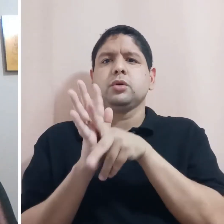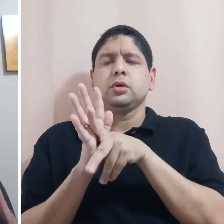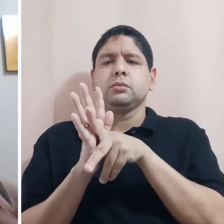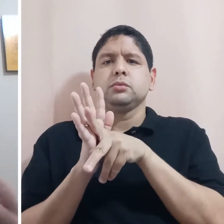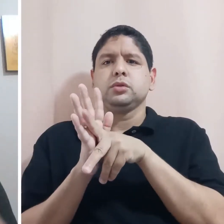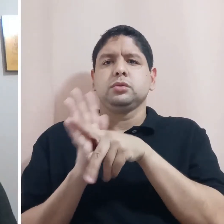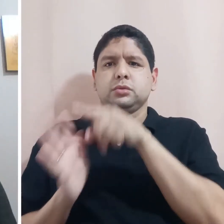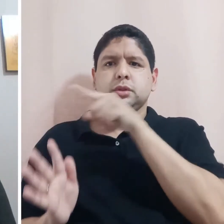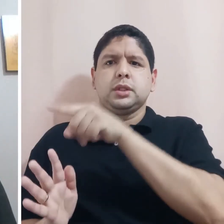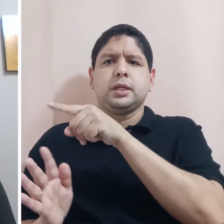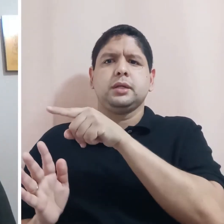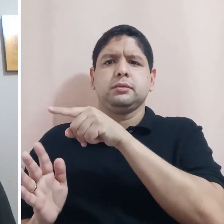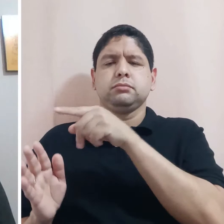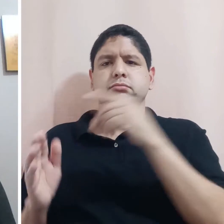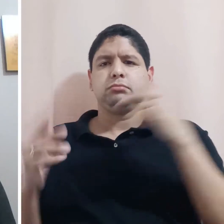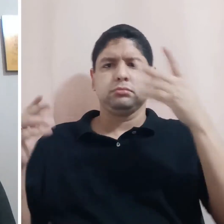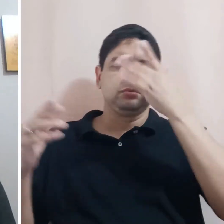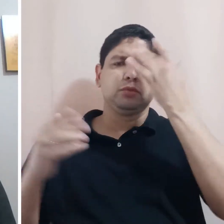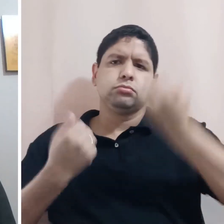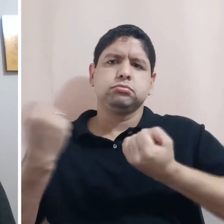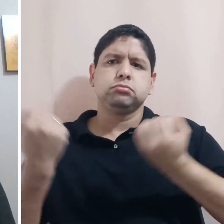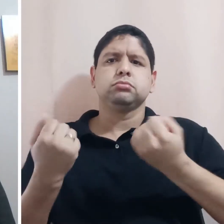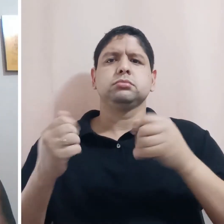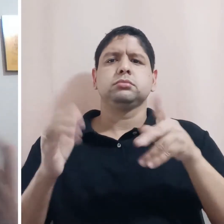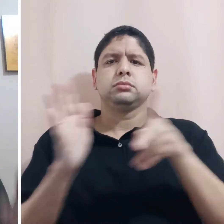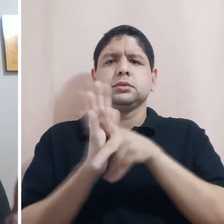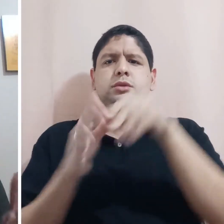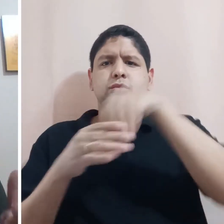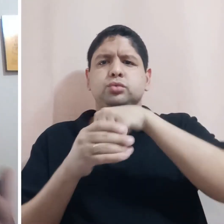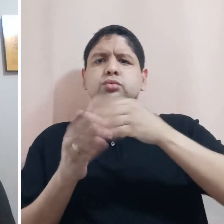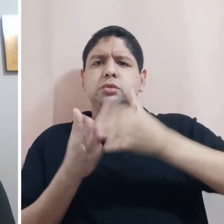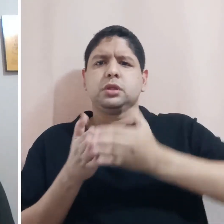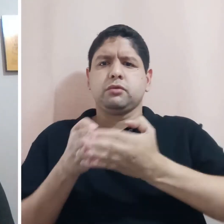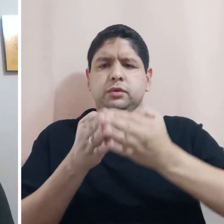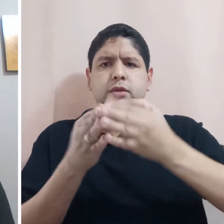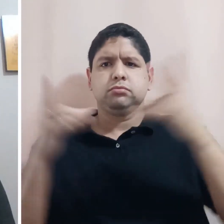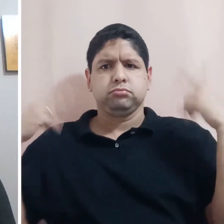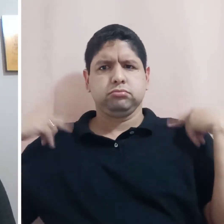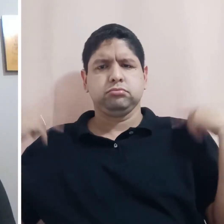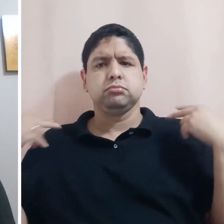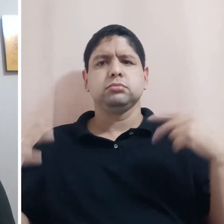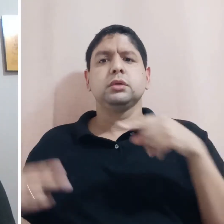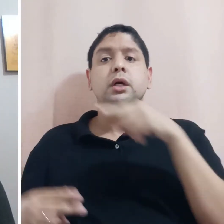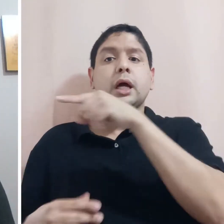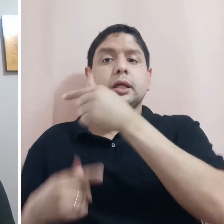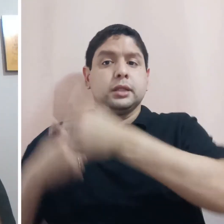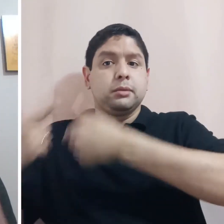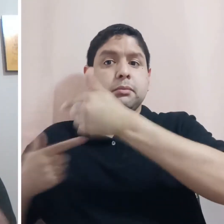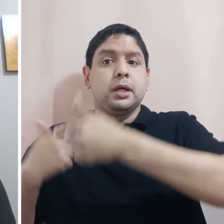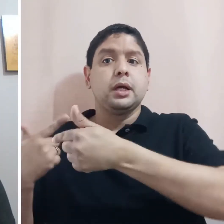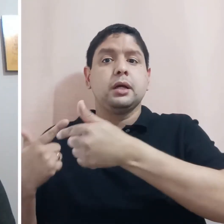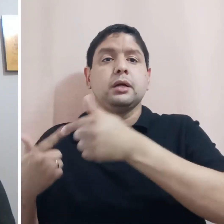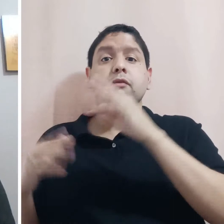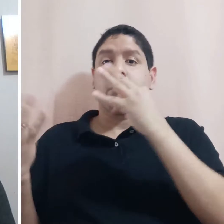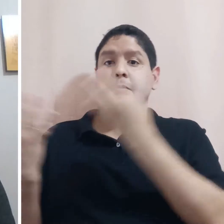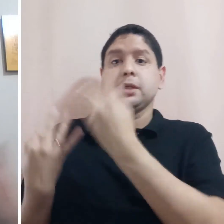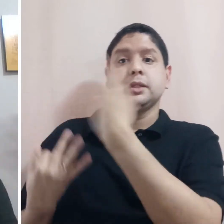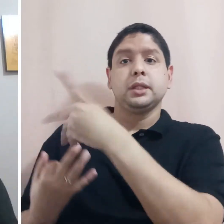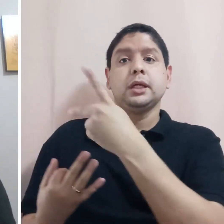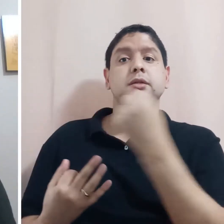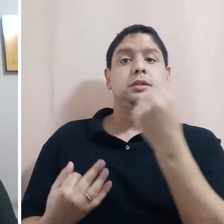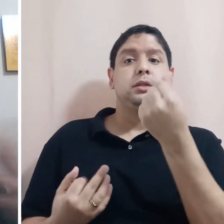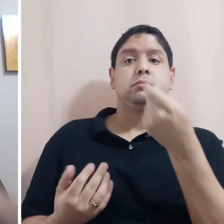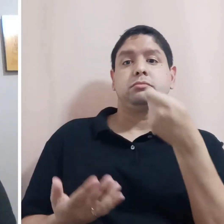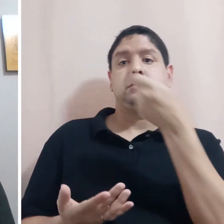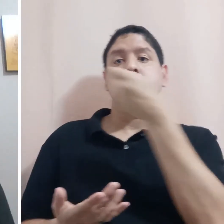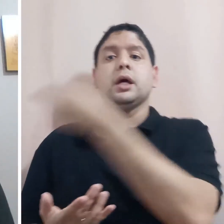elas recebiam digamos assim, o pagamento, né, desses marinheiros, ele era feito antes, né, da